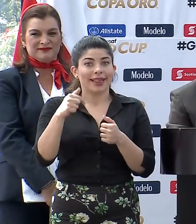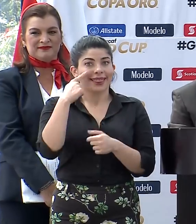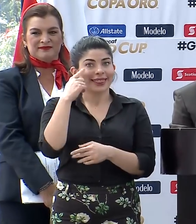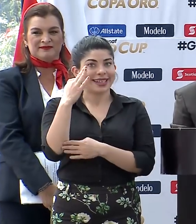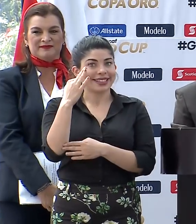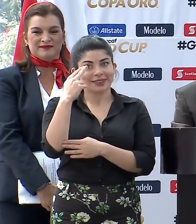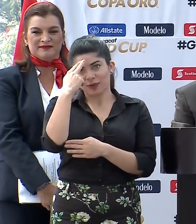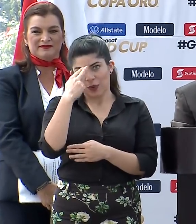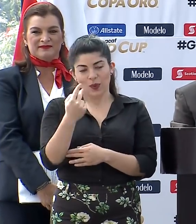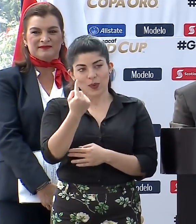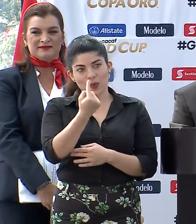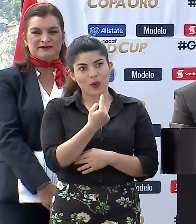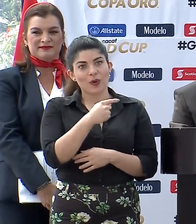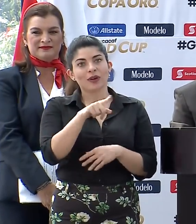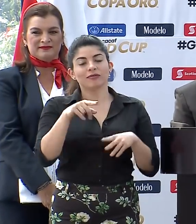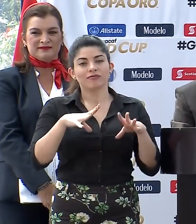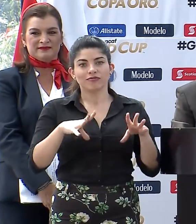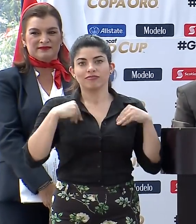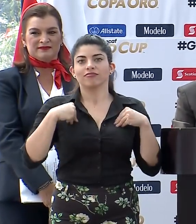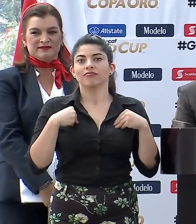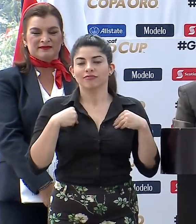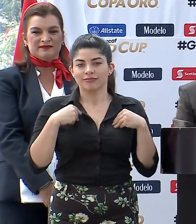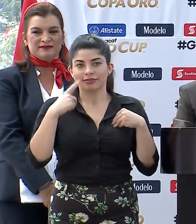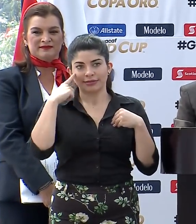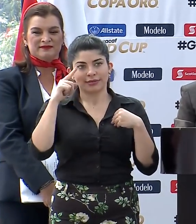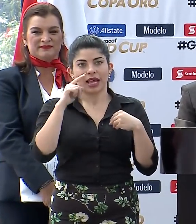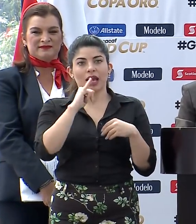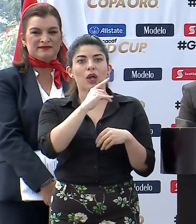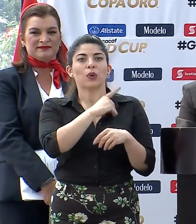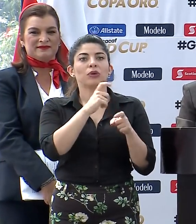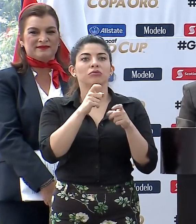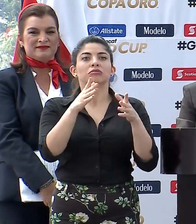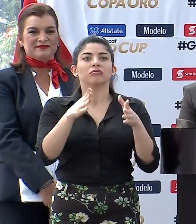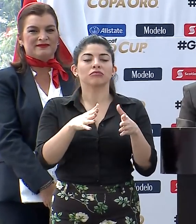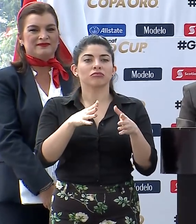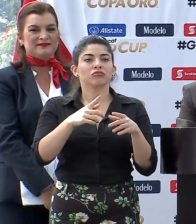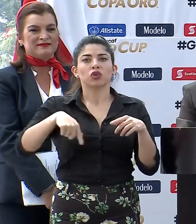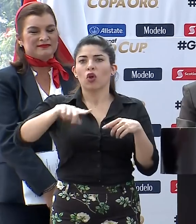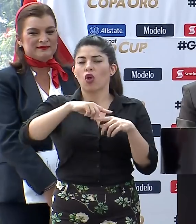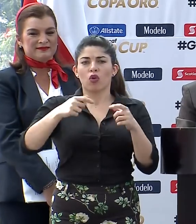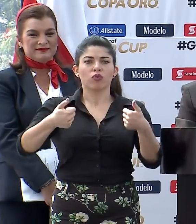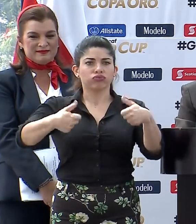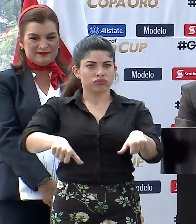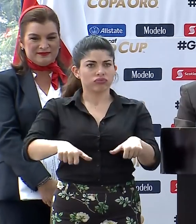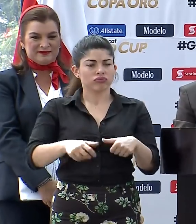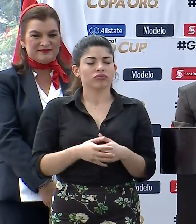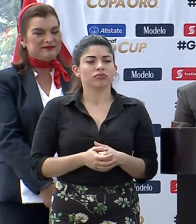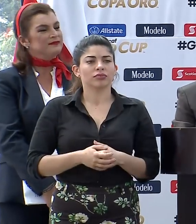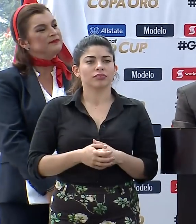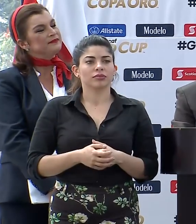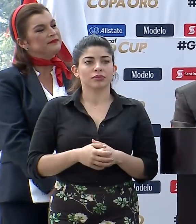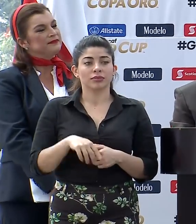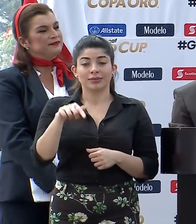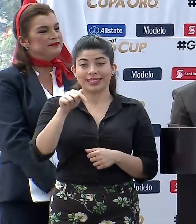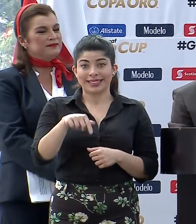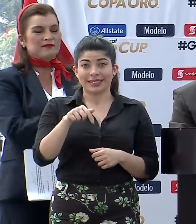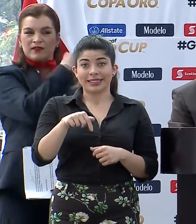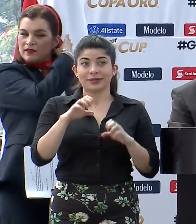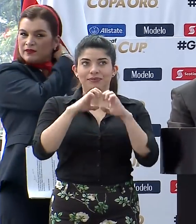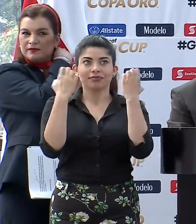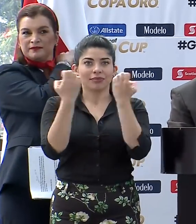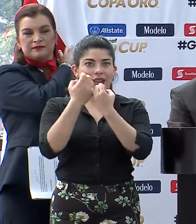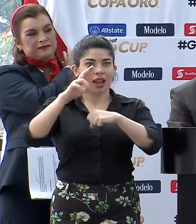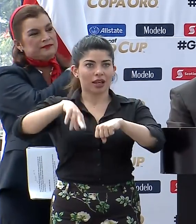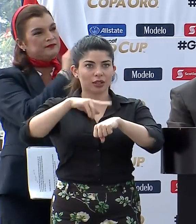testigo de honor de que la aceptación de la Junta Administrativa fue unánime. Esta es el Estadio